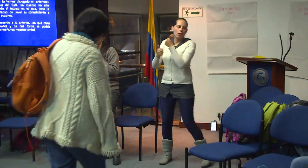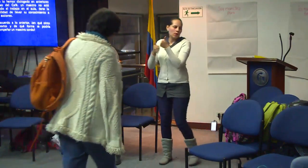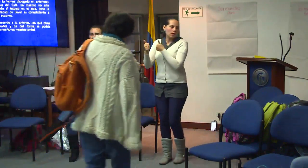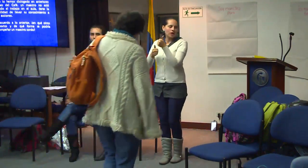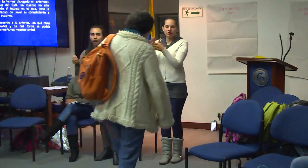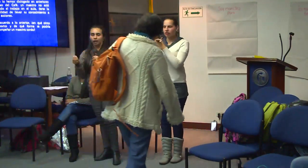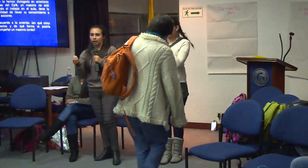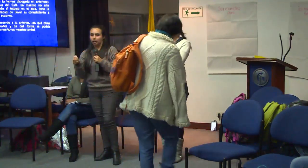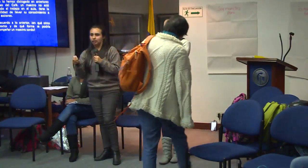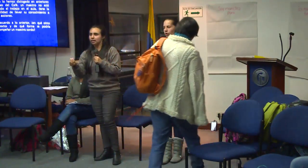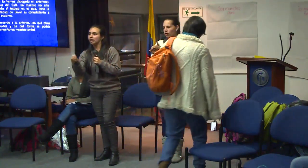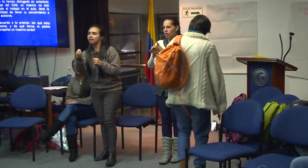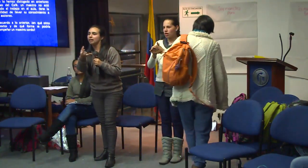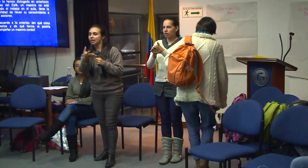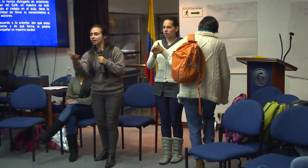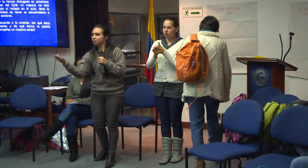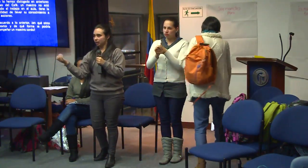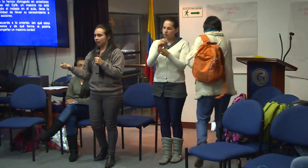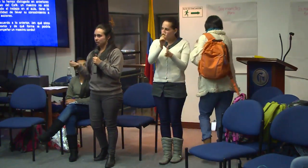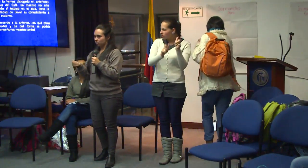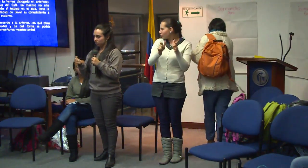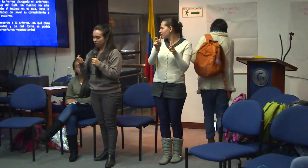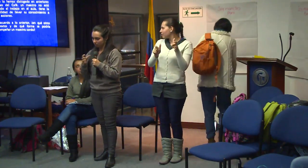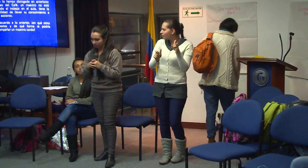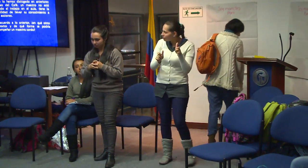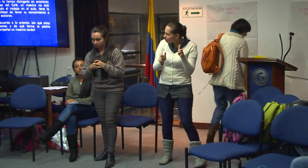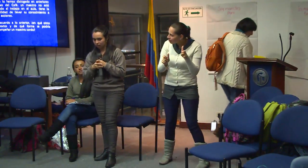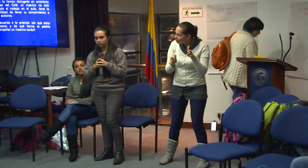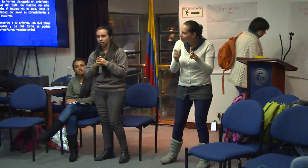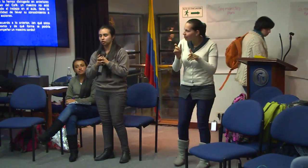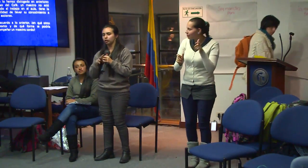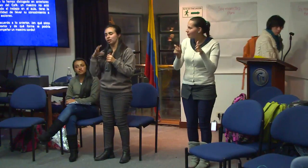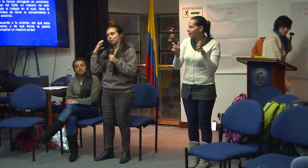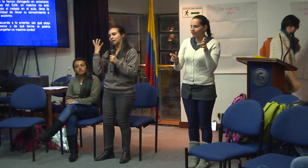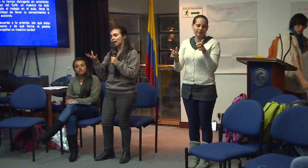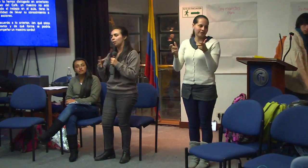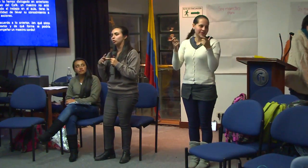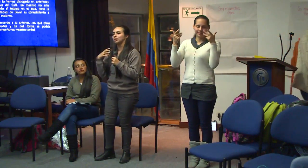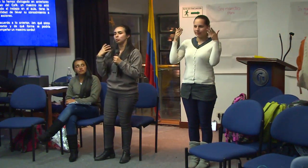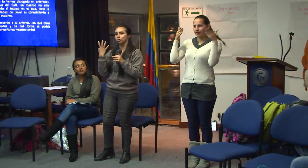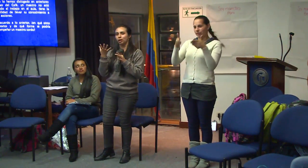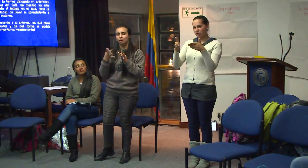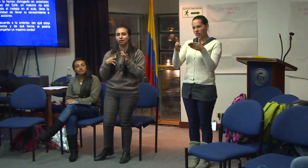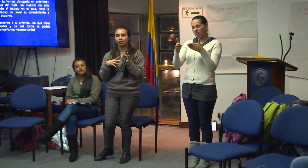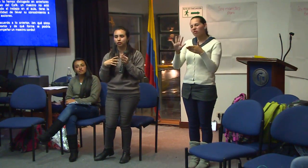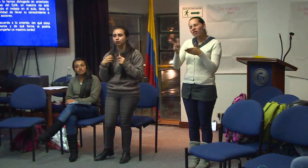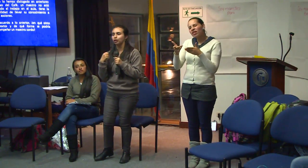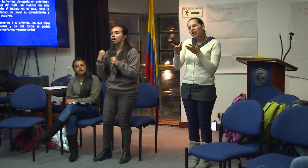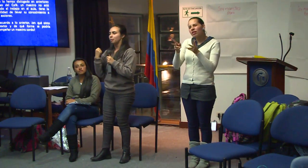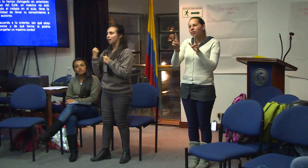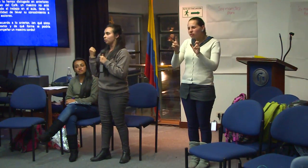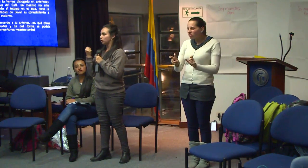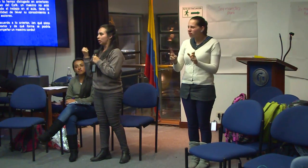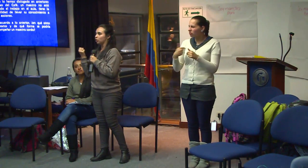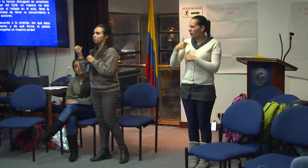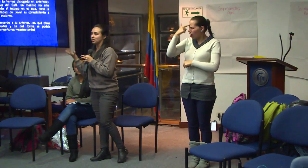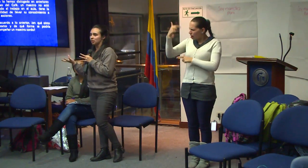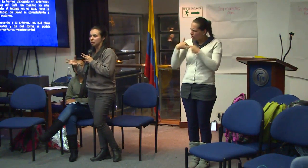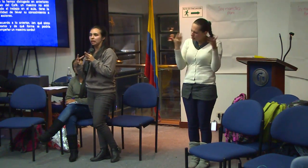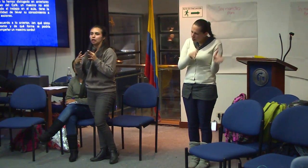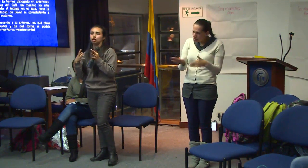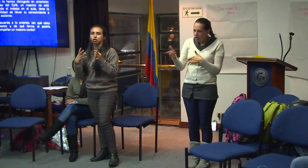ellas se centren en la temática que estamos haciendo. Entonces nosotras pensamos, hacemos una planeación, miramos qué